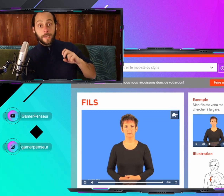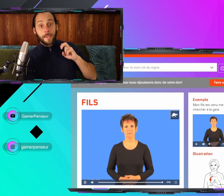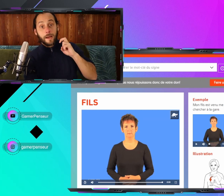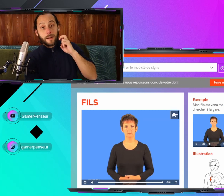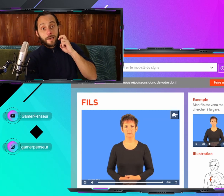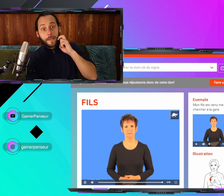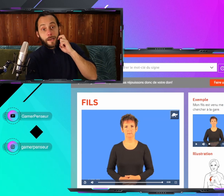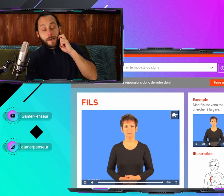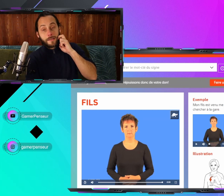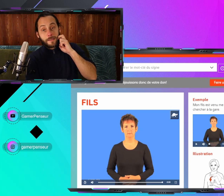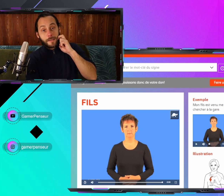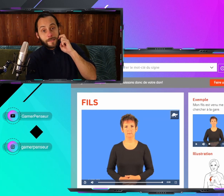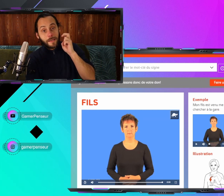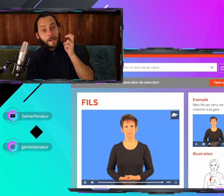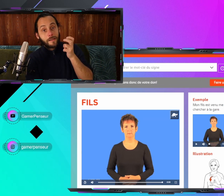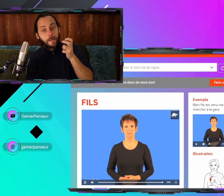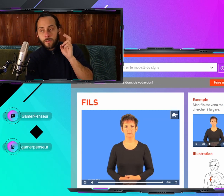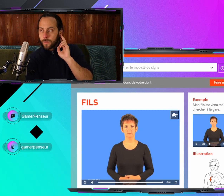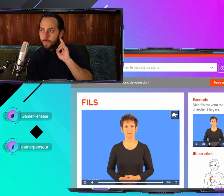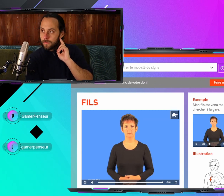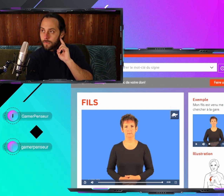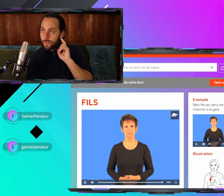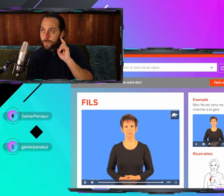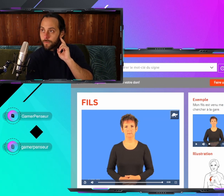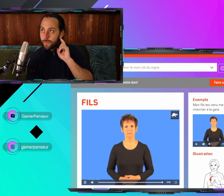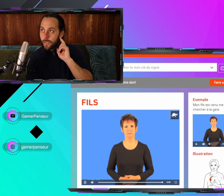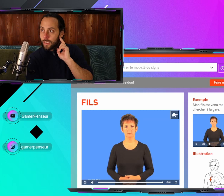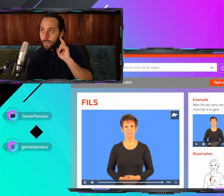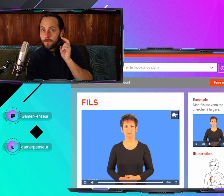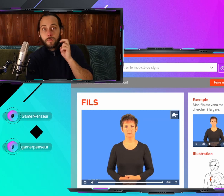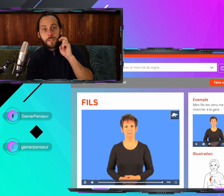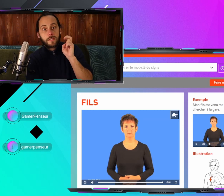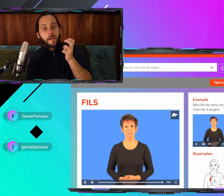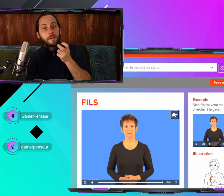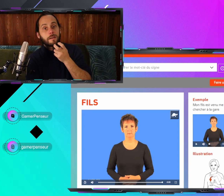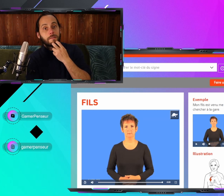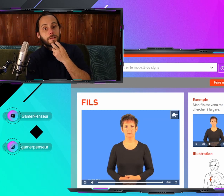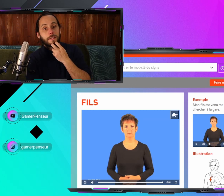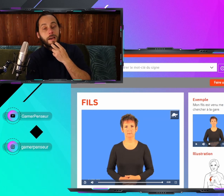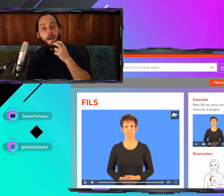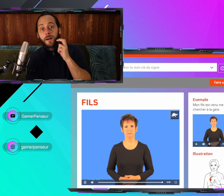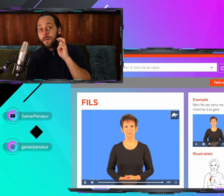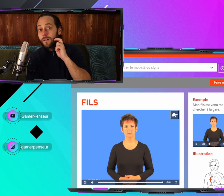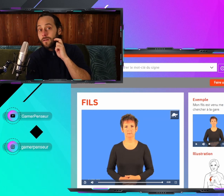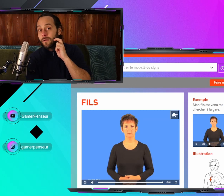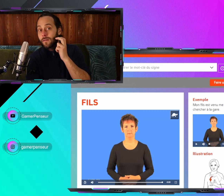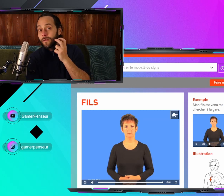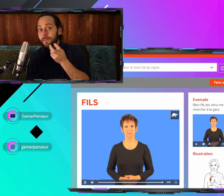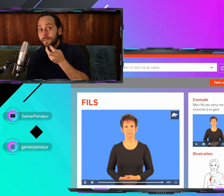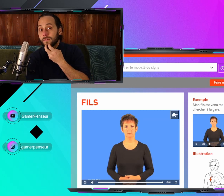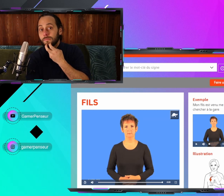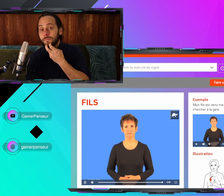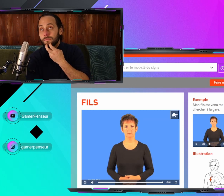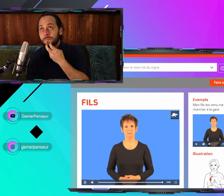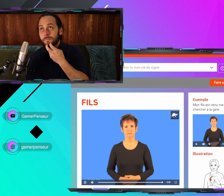À la gare. La gare, c'est ça. Attends, je vais confondre avec la cave. Non, c'est ça. Gare.